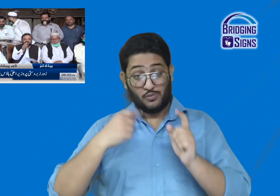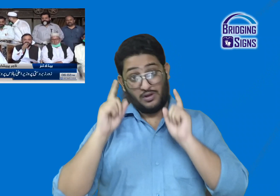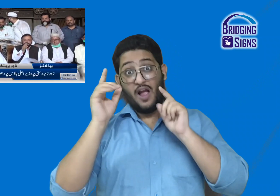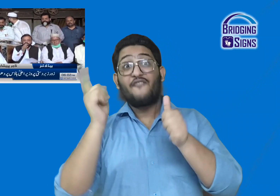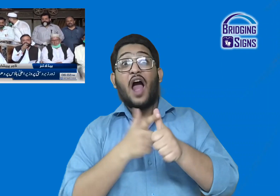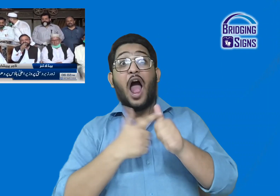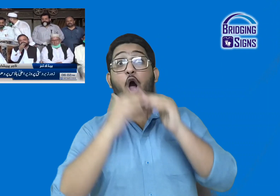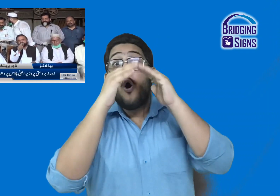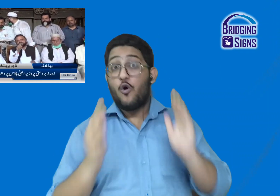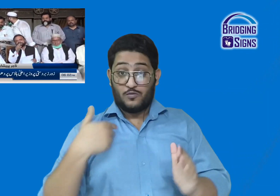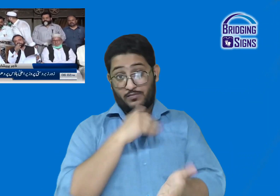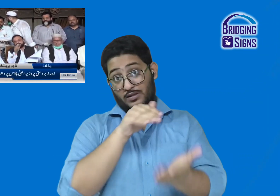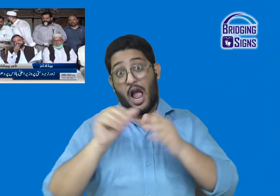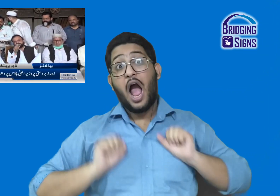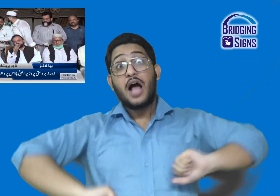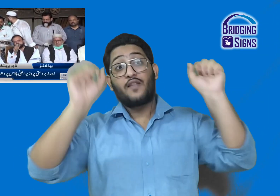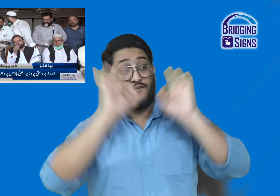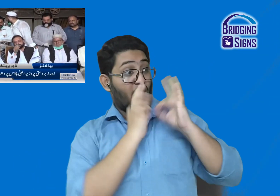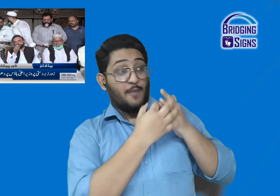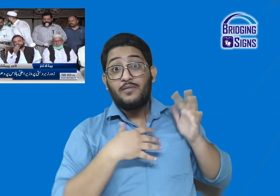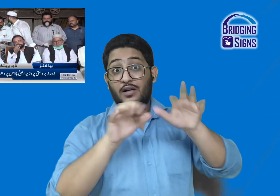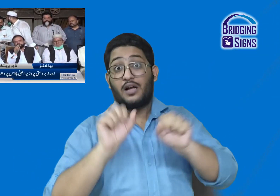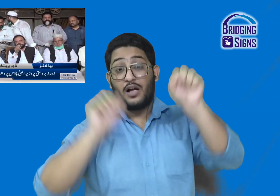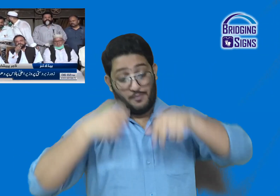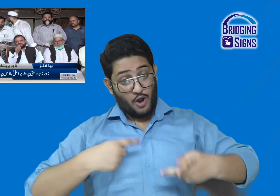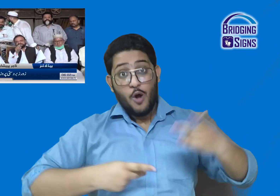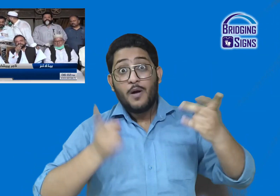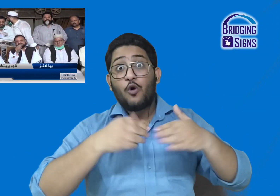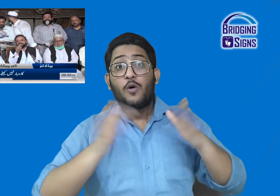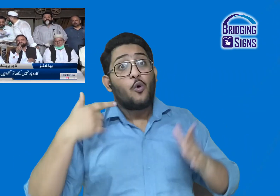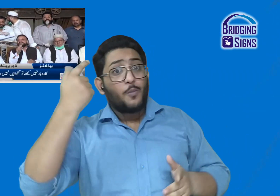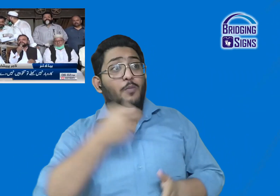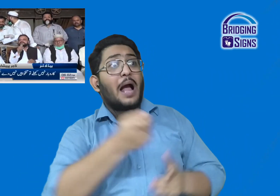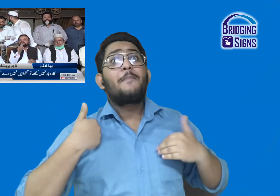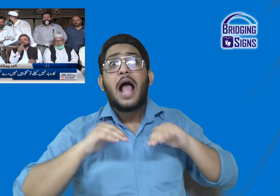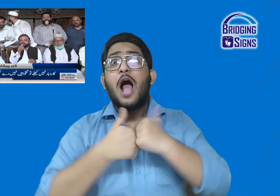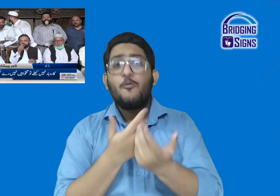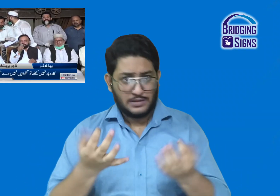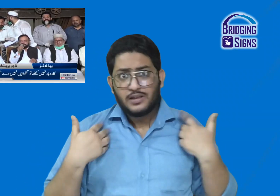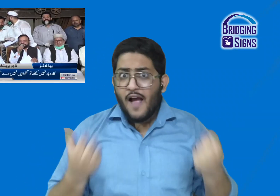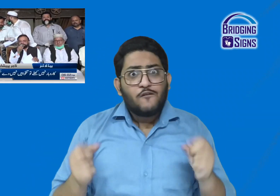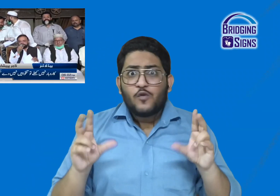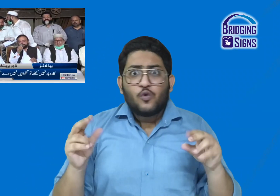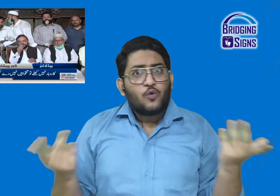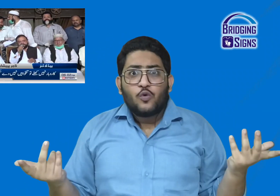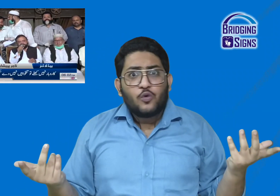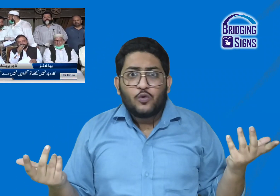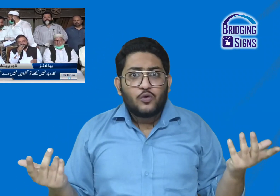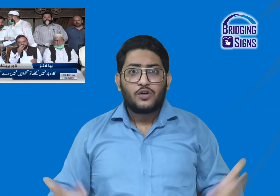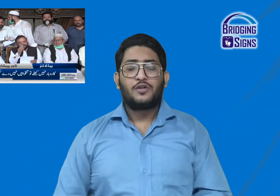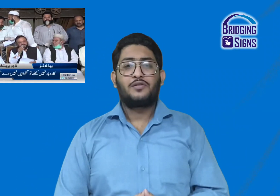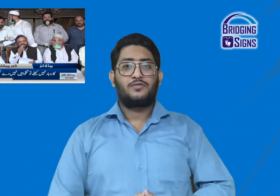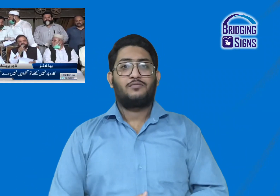जोर जबरदस्ती की तो अहले खाना के हमरा वजीर आला हाउस पर धरना देंगे। कारोबार नहीं खोलेंगे तो मुलाजमीन को तनख्वाहें भी नहीं दे